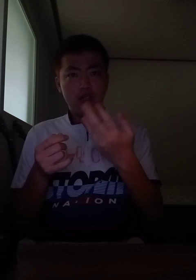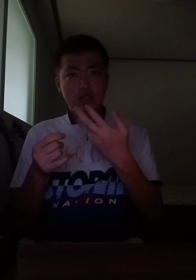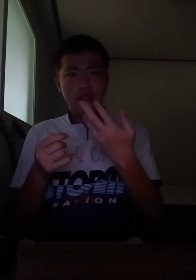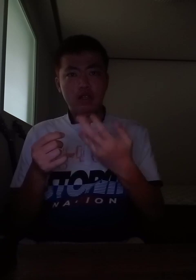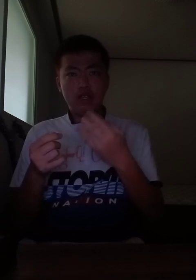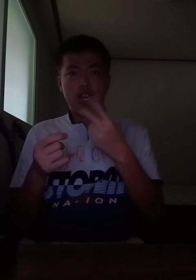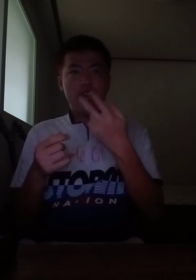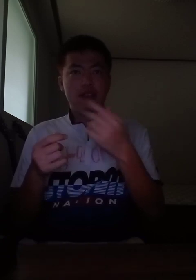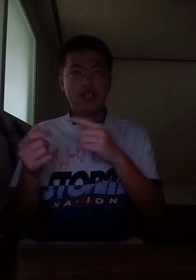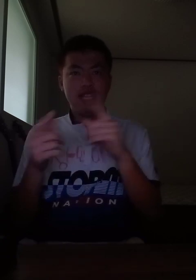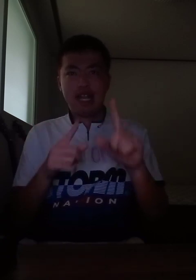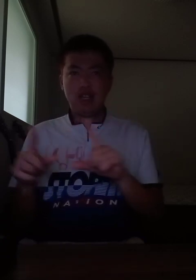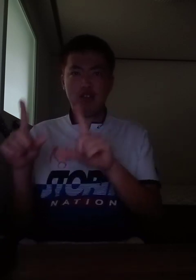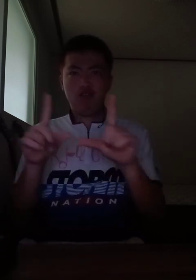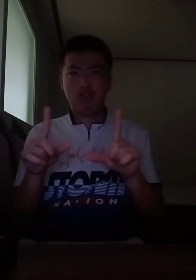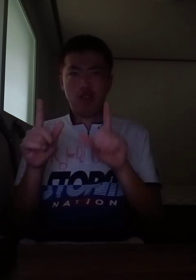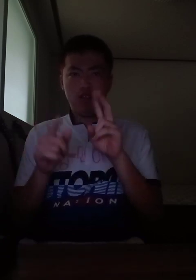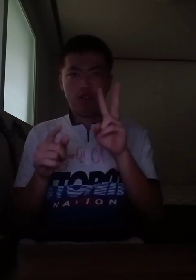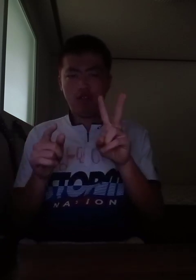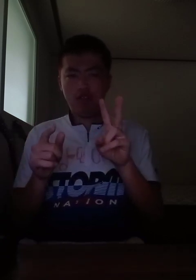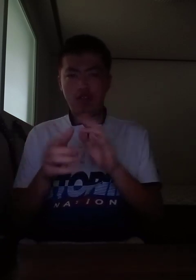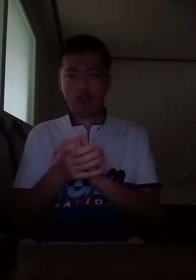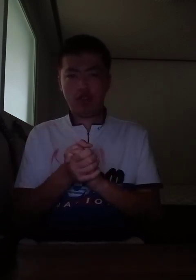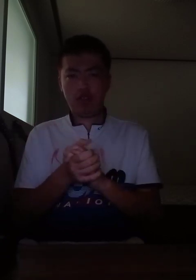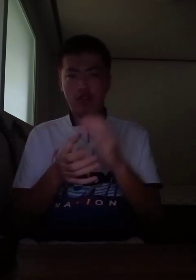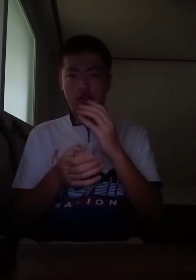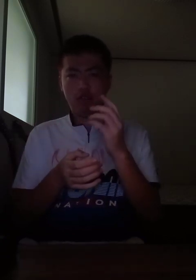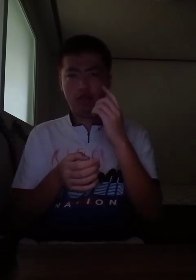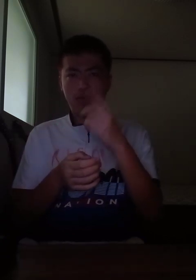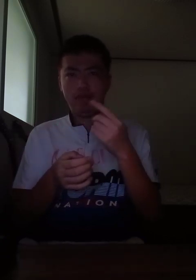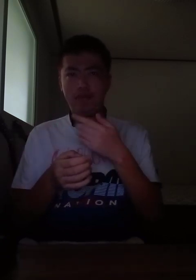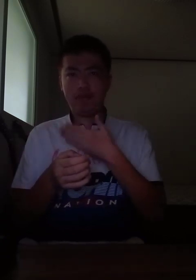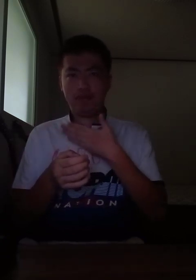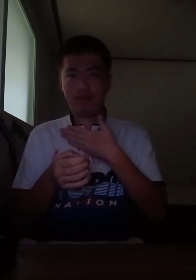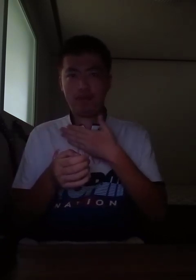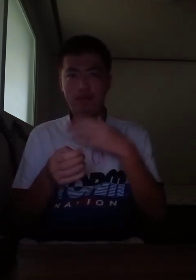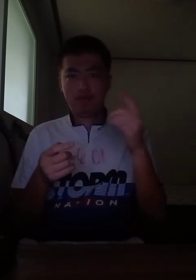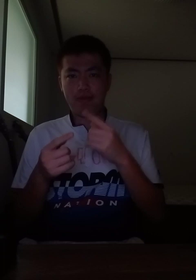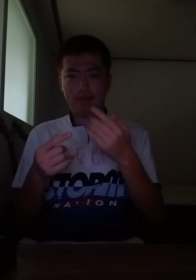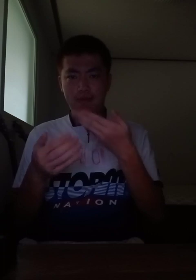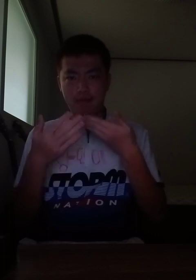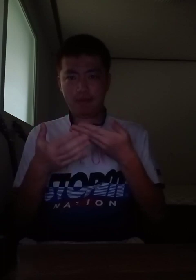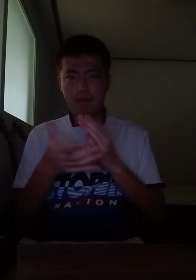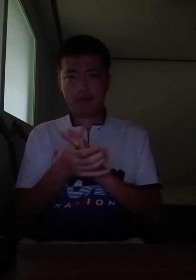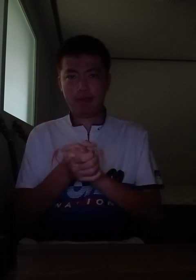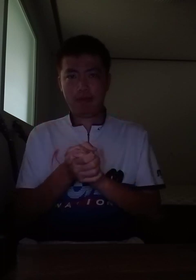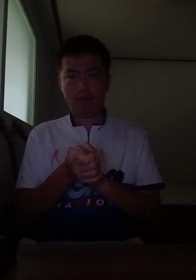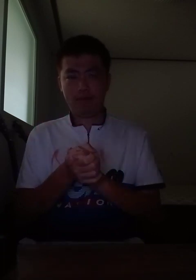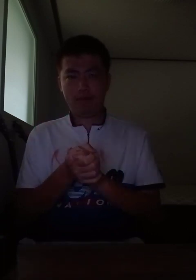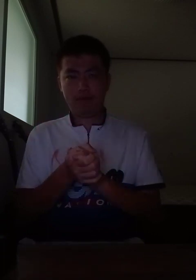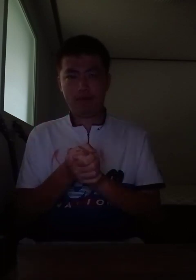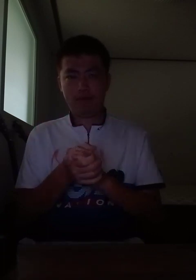사람 살려주세요 두 가지 문장을 인식할 수 있습니다. 제가 직접 한번 구조 요청을 해보겠습니다.